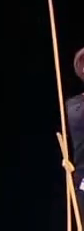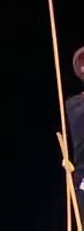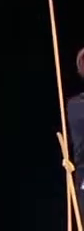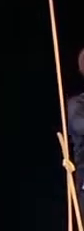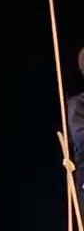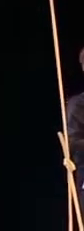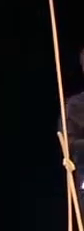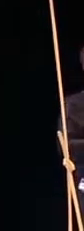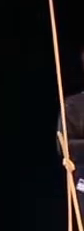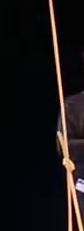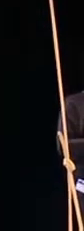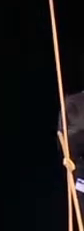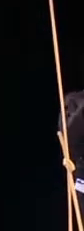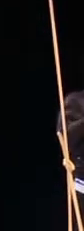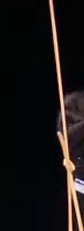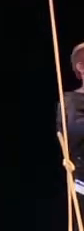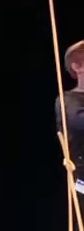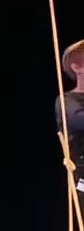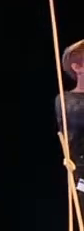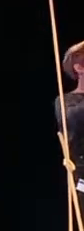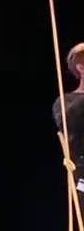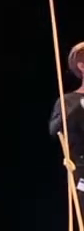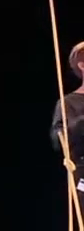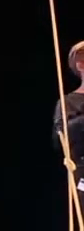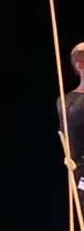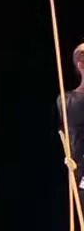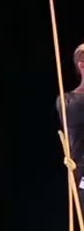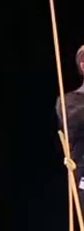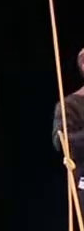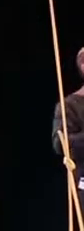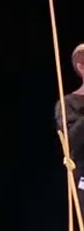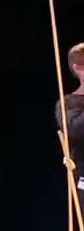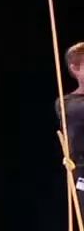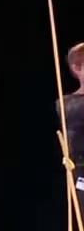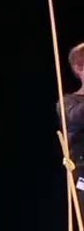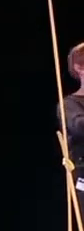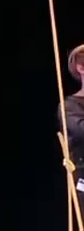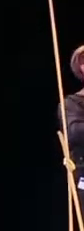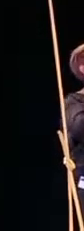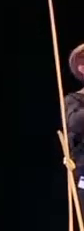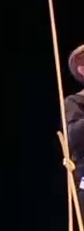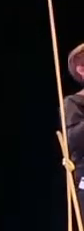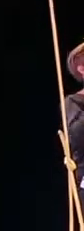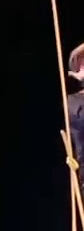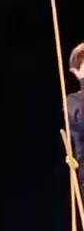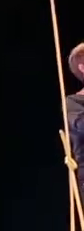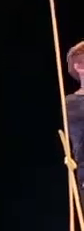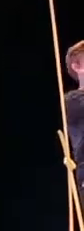det, 2 månaders research på ett ämne jag aldrig ens har ägnat mig igenom.